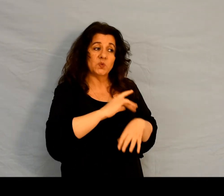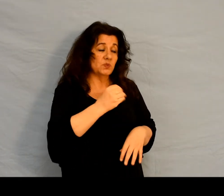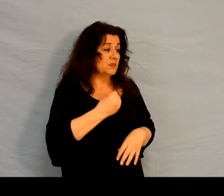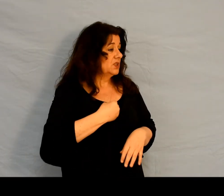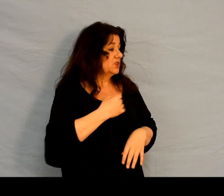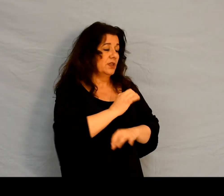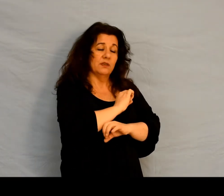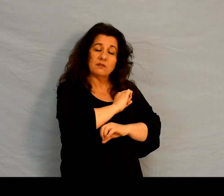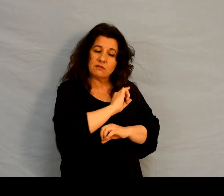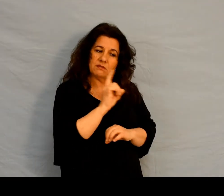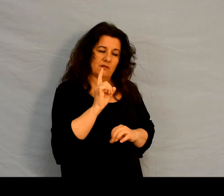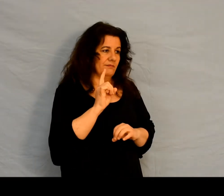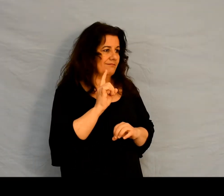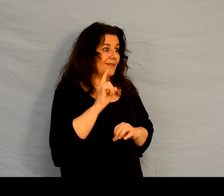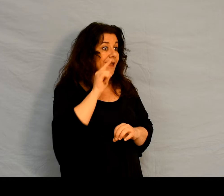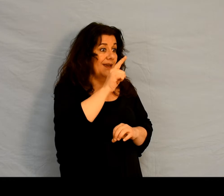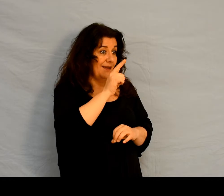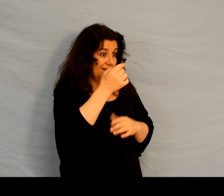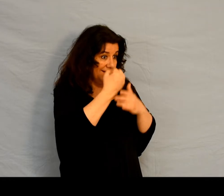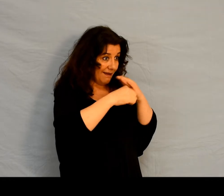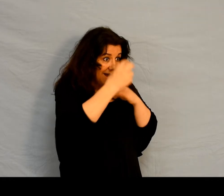les œuvres de Dieu se manifestent en lui.